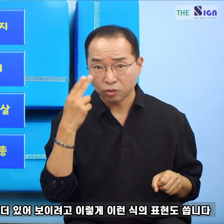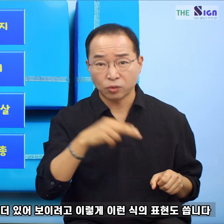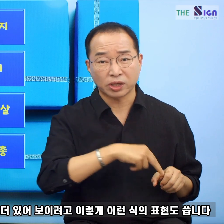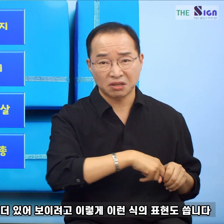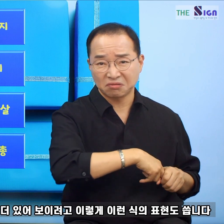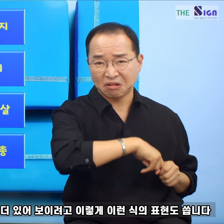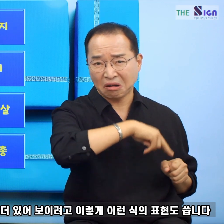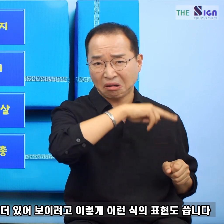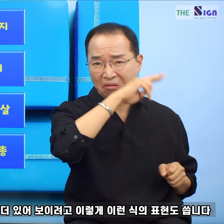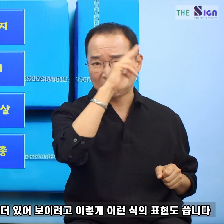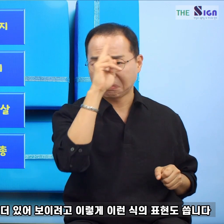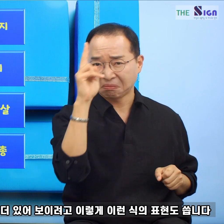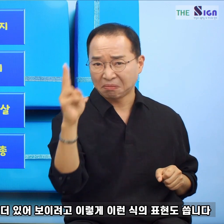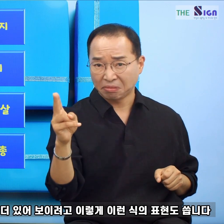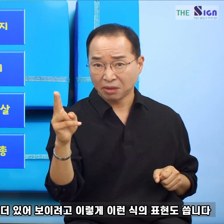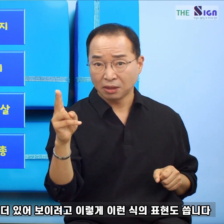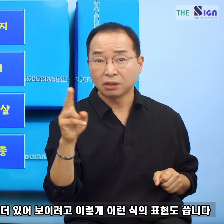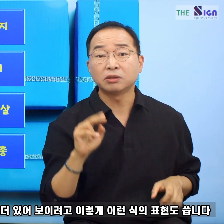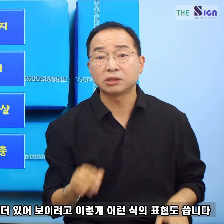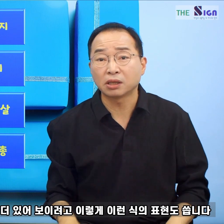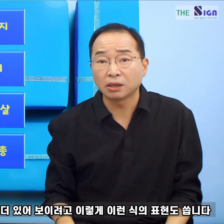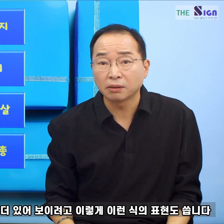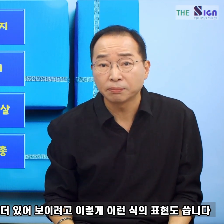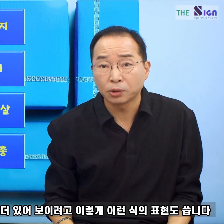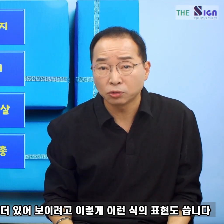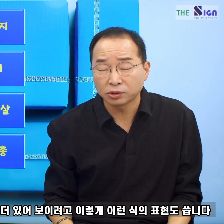이렇게 이런 식의 표현도 씁니다.